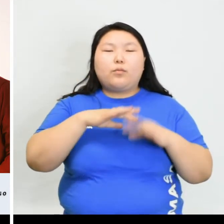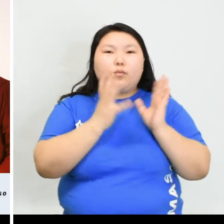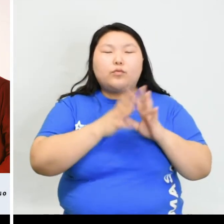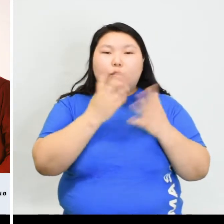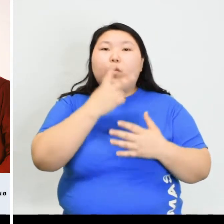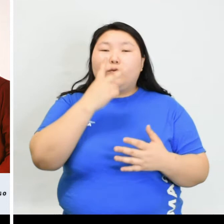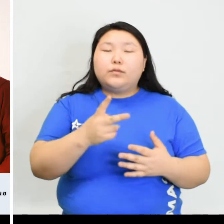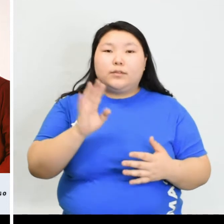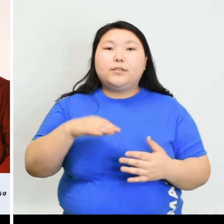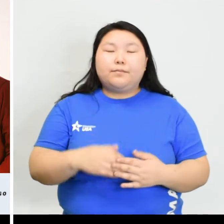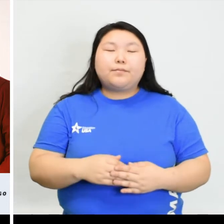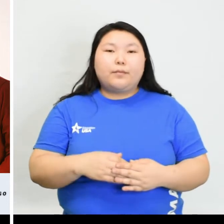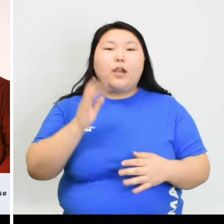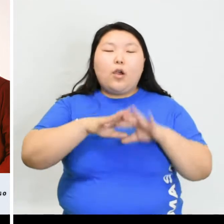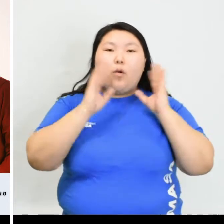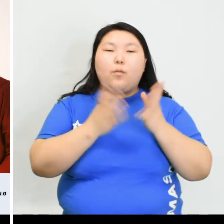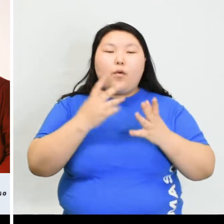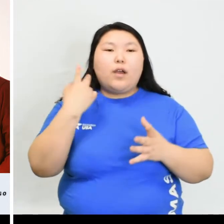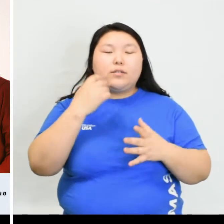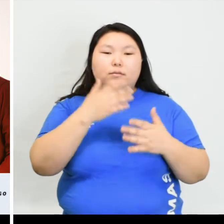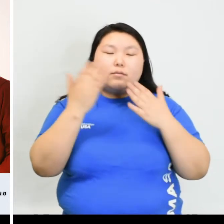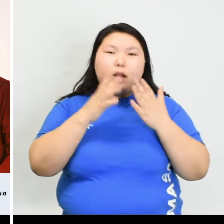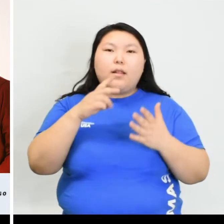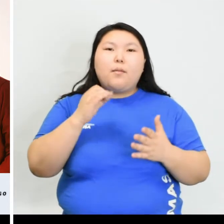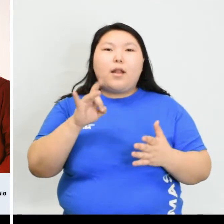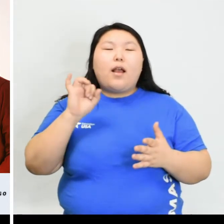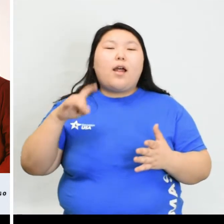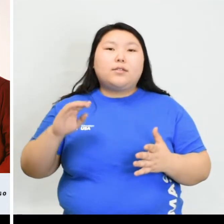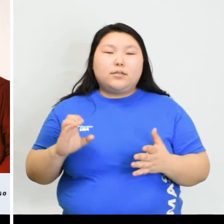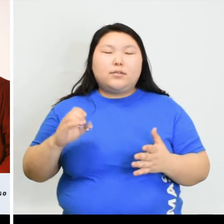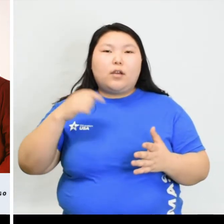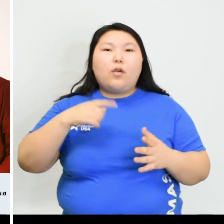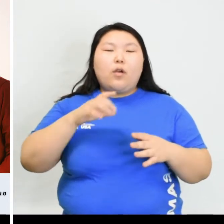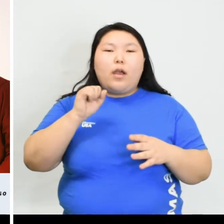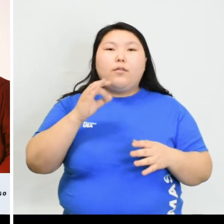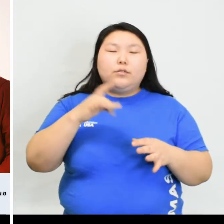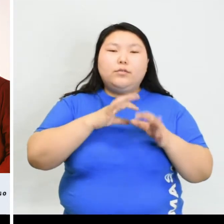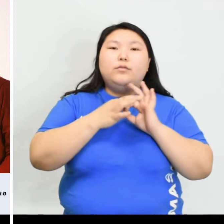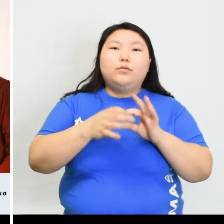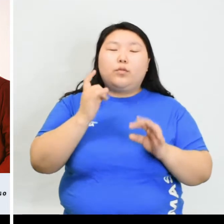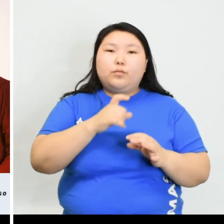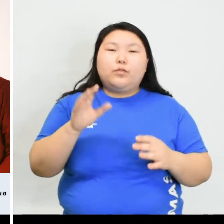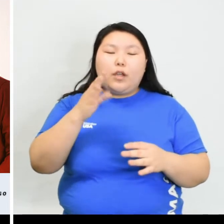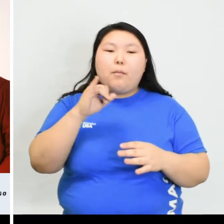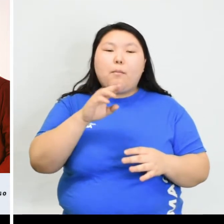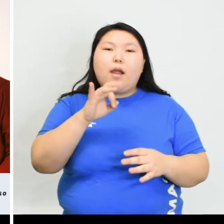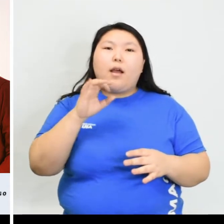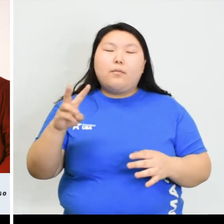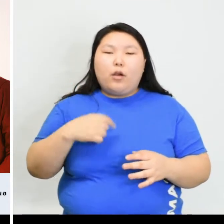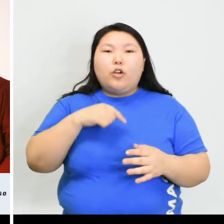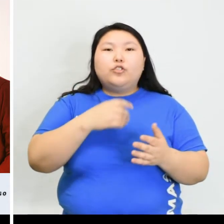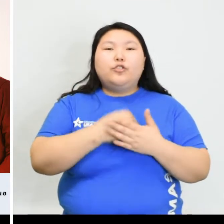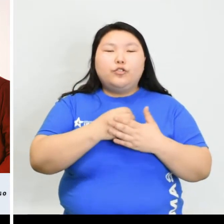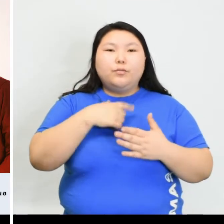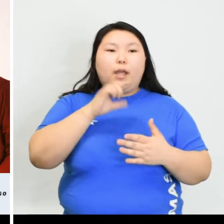чинь бүгднийг нь үзүүлдэг байхгүй юу бүх ангитай тэр шиг liberal arts шүү юу та major та болсод team програмыг л одоо жишээ